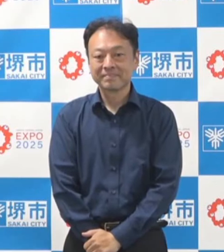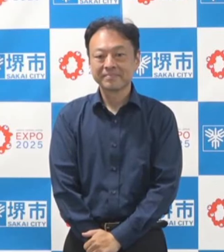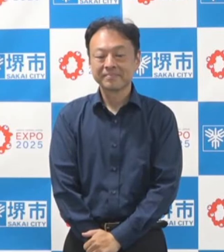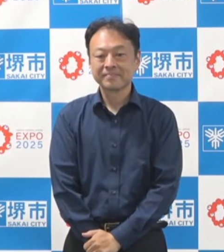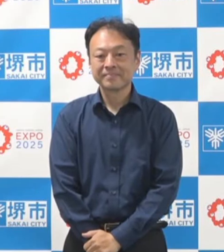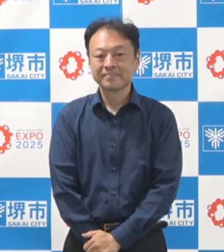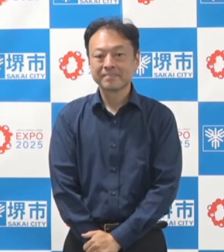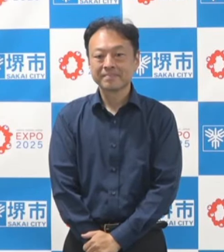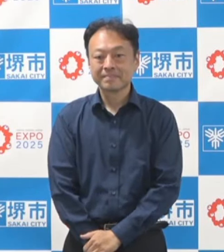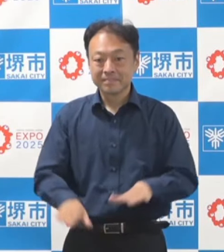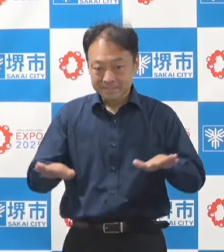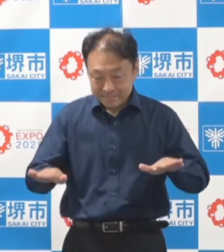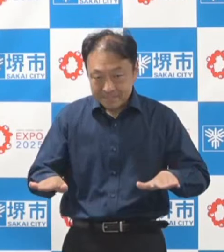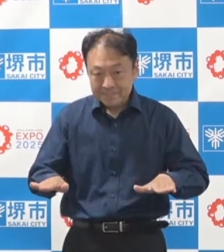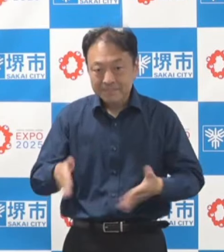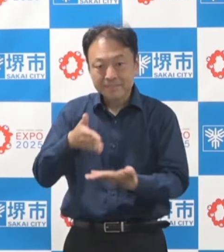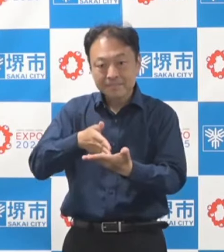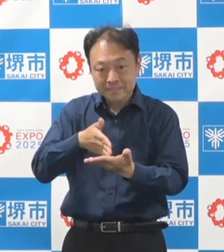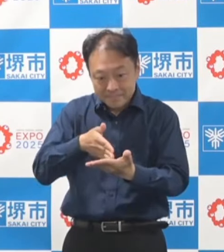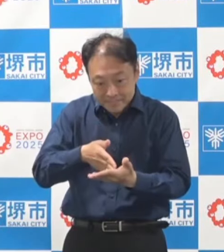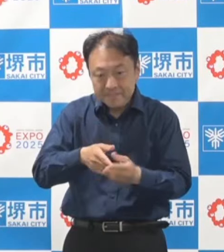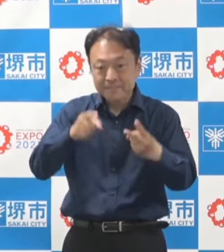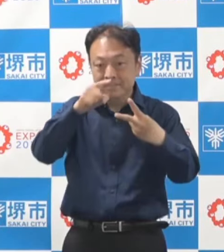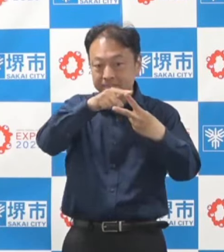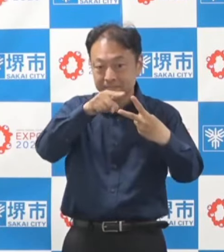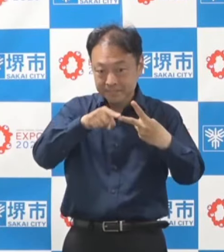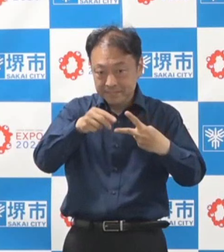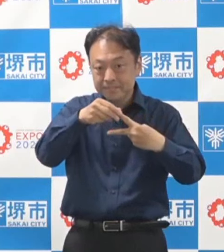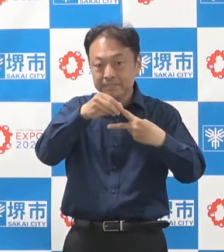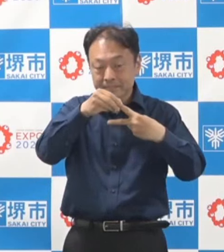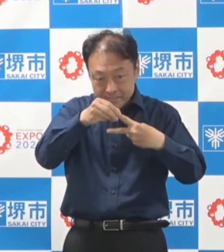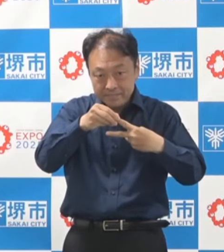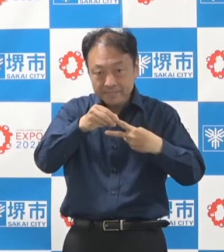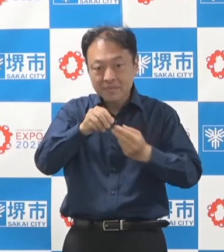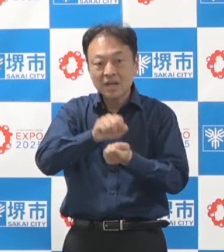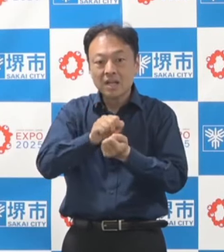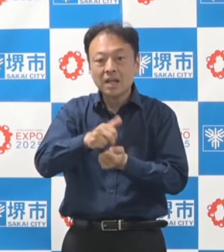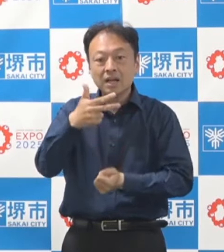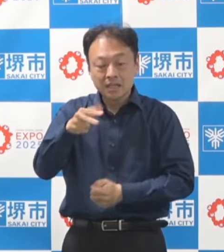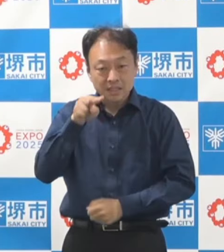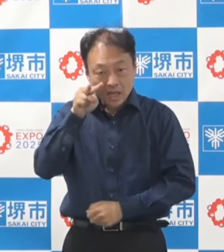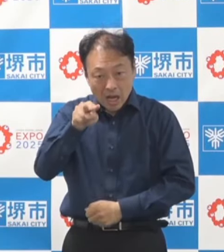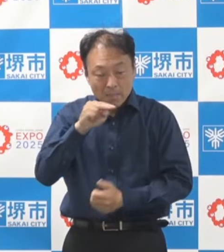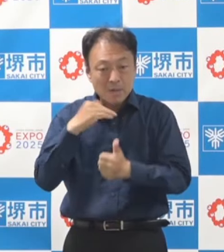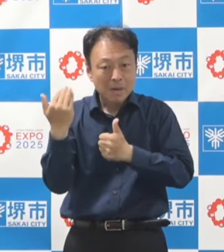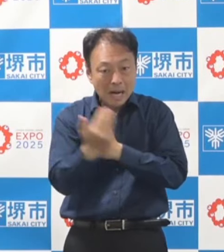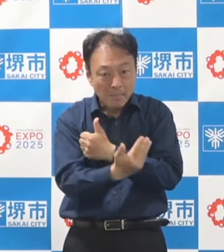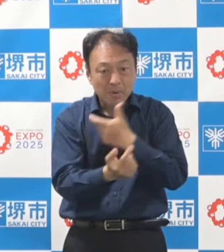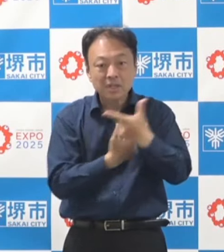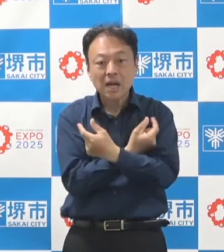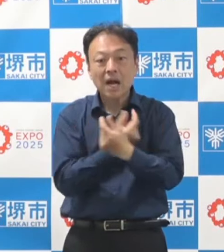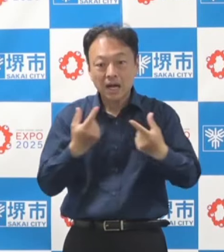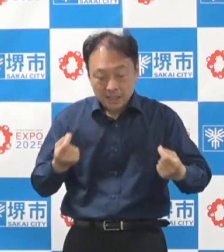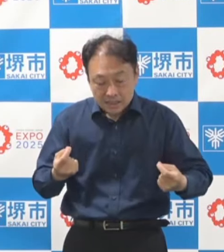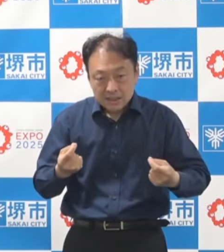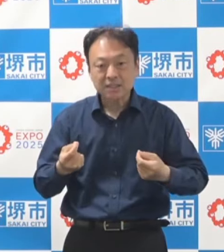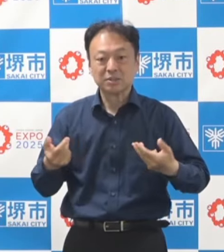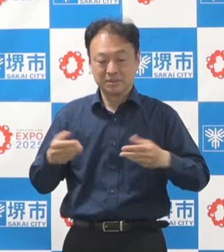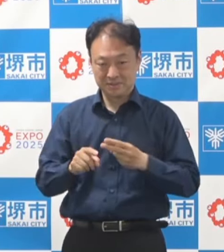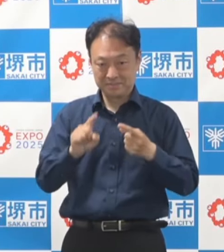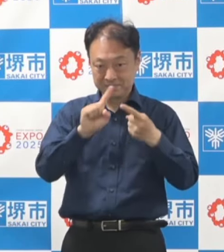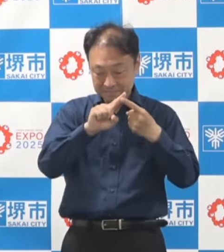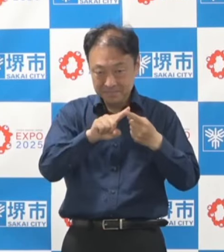はい、本日は案件通して2点、1点は堺市見守り合い事業の開始、そしてもう1点は堺市